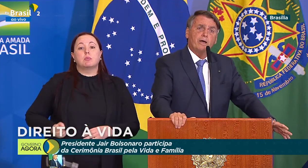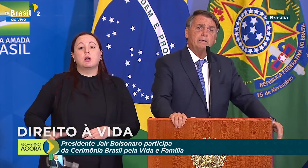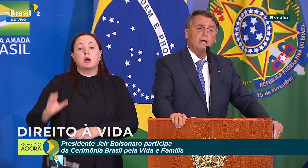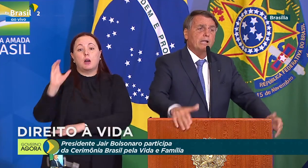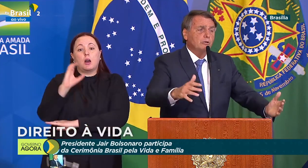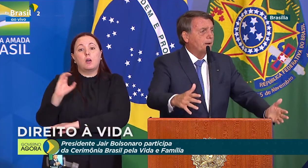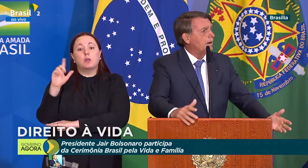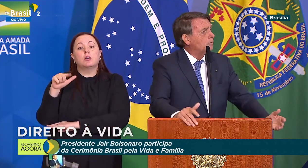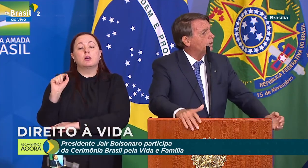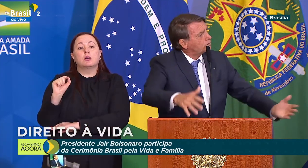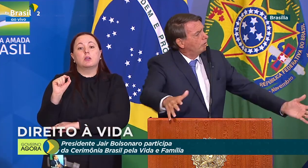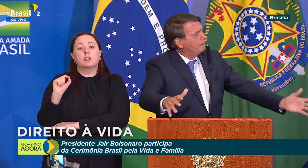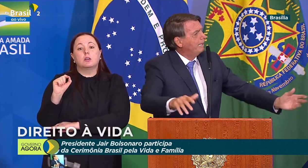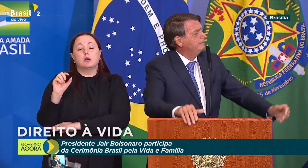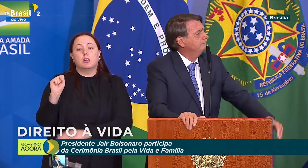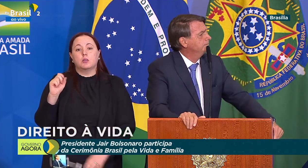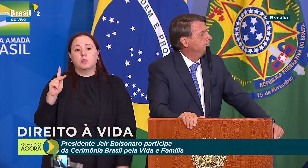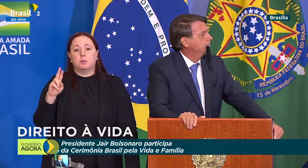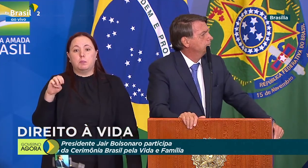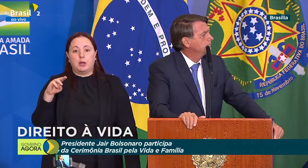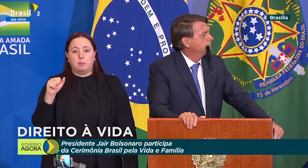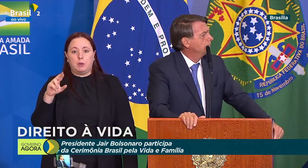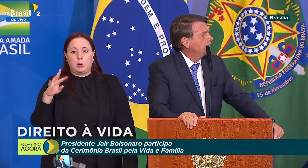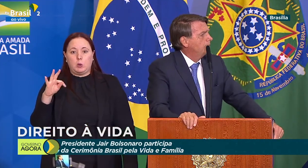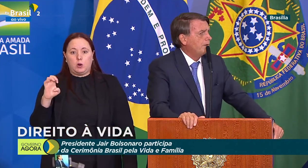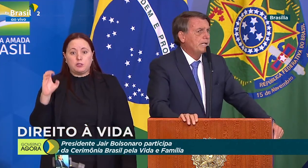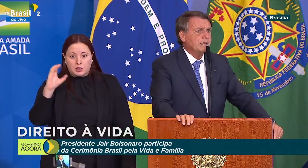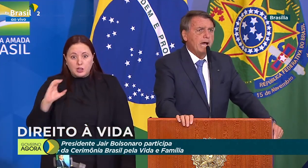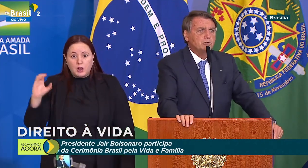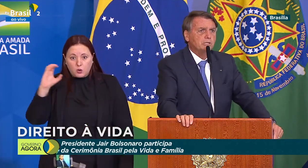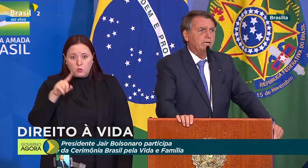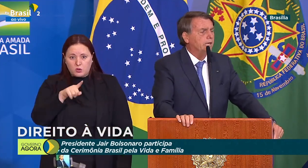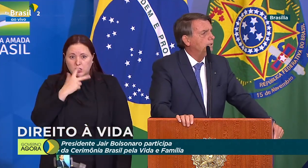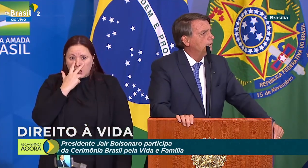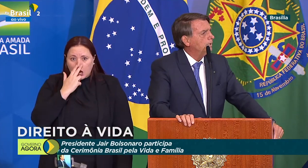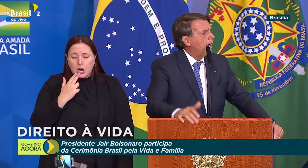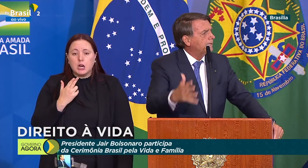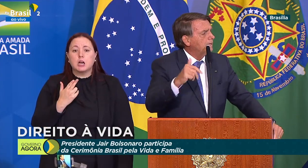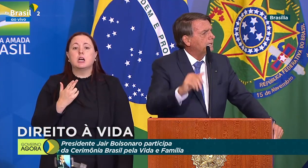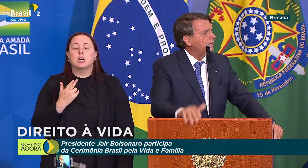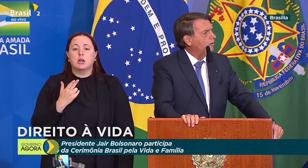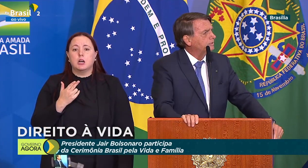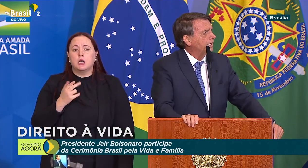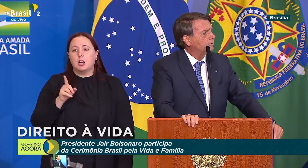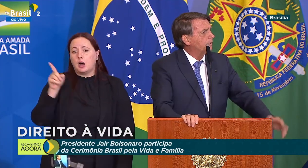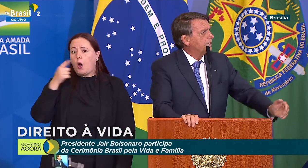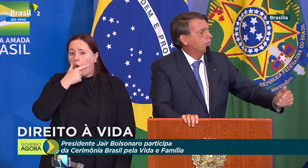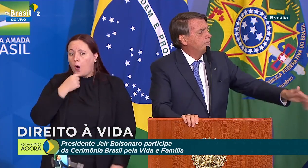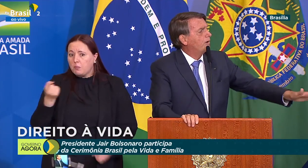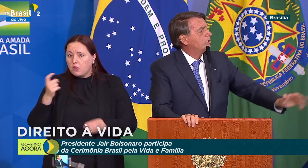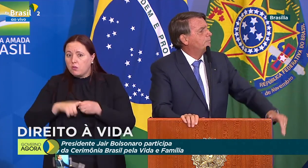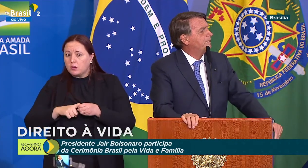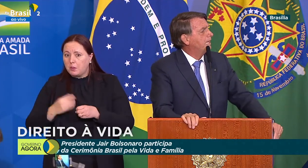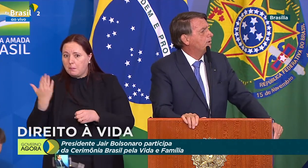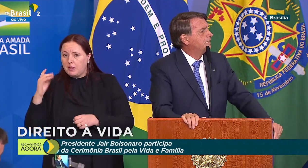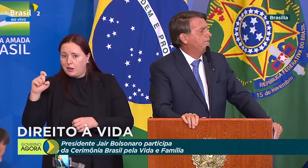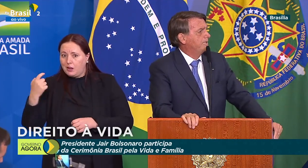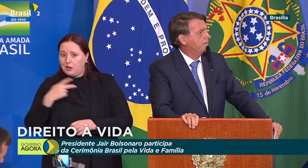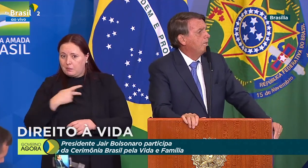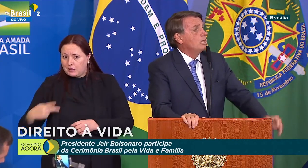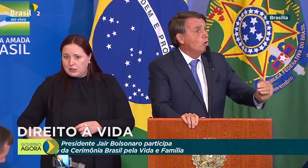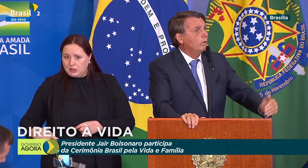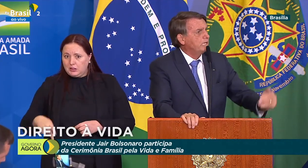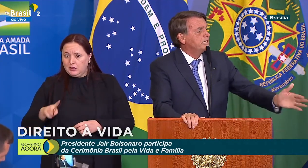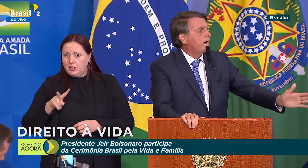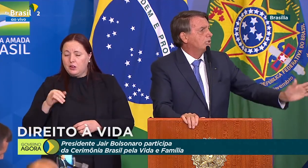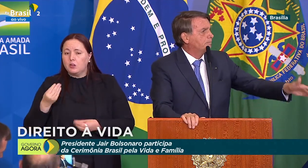Colômbia foi a suprema corte colombiana e vocês acham que aquele cara voltando botando advogado do PT